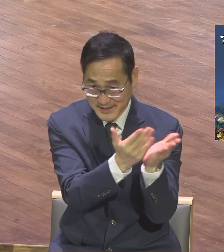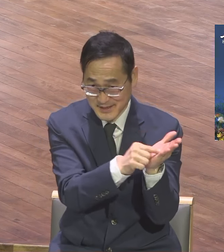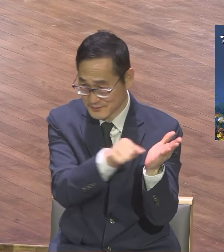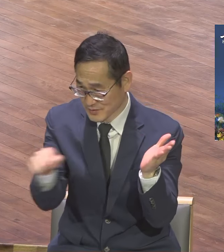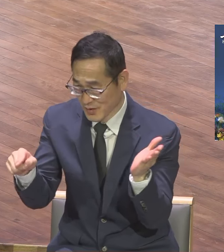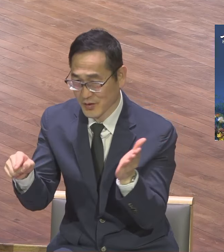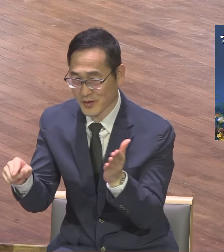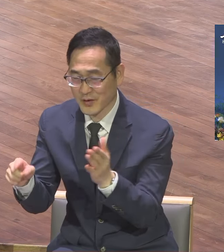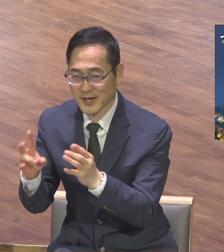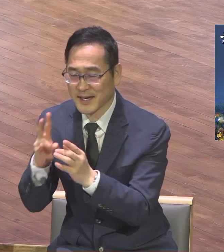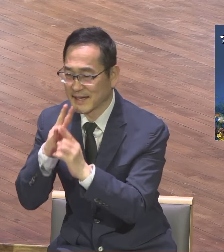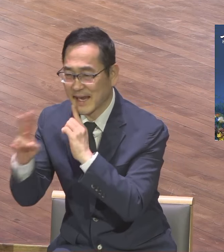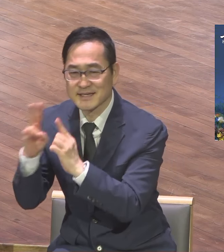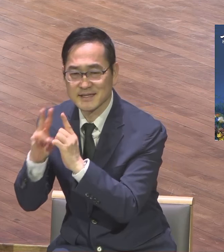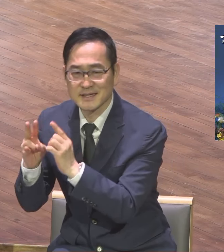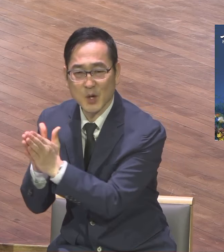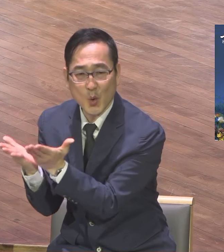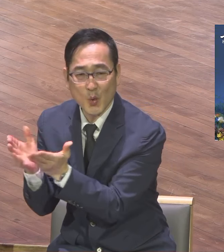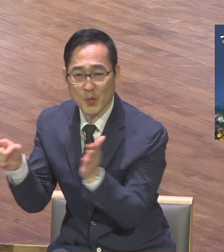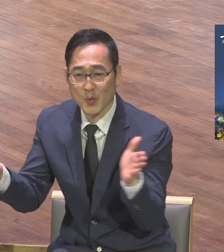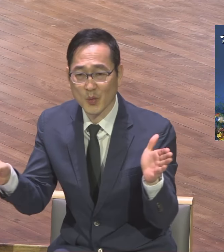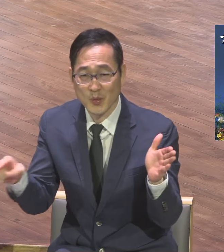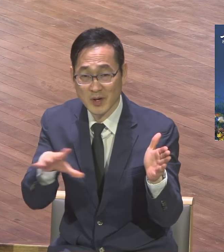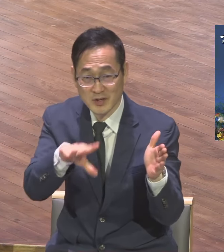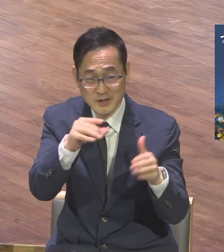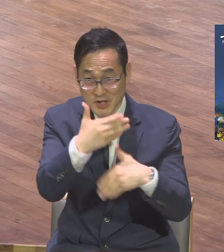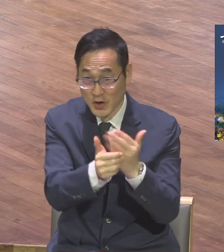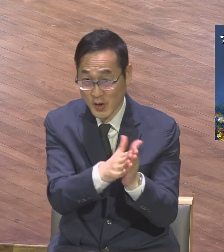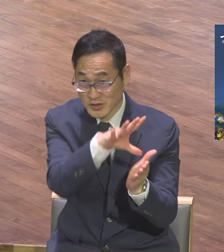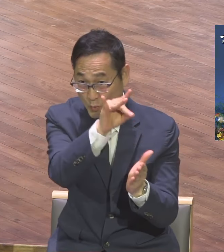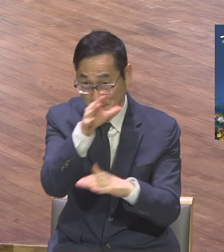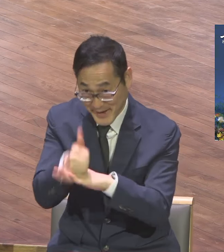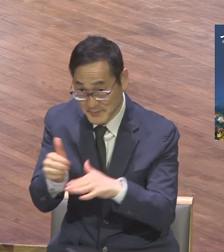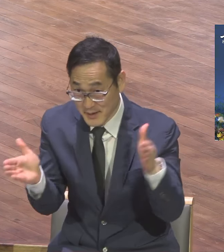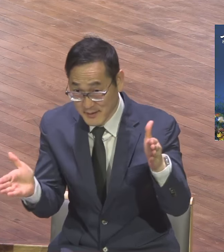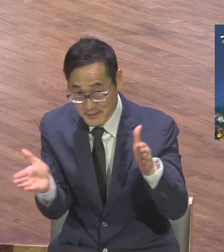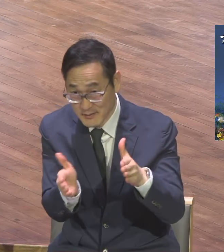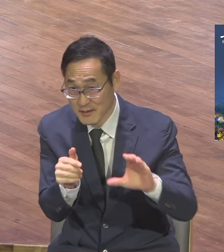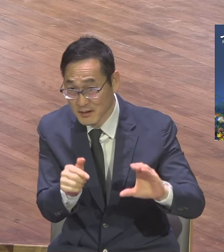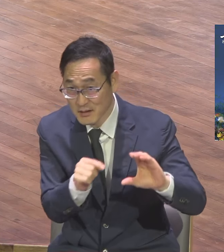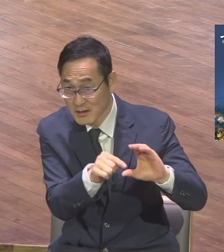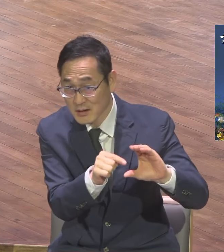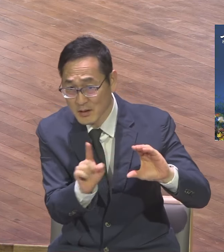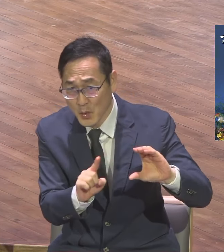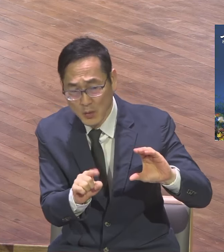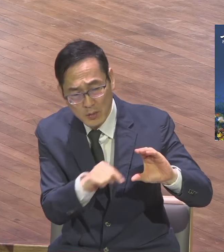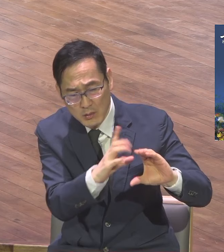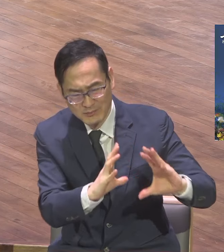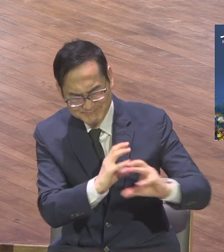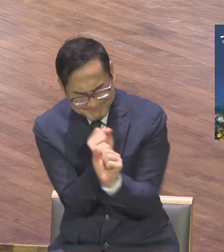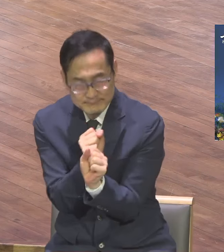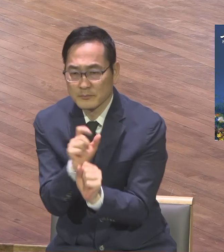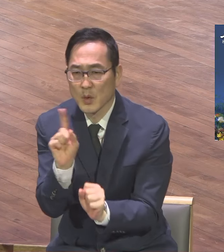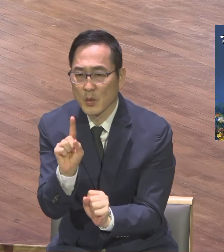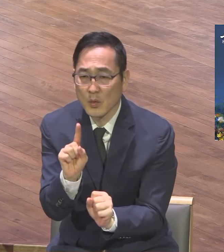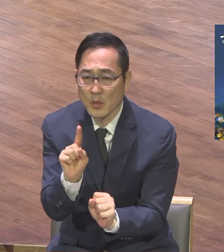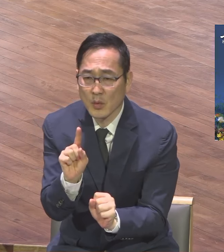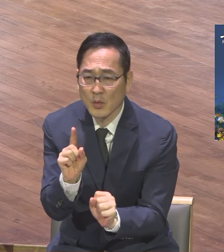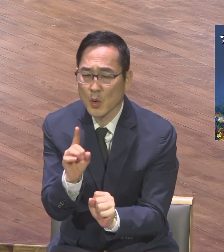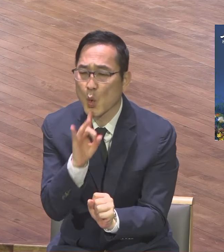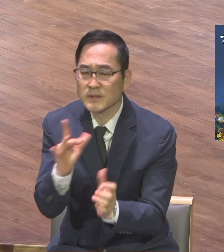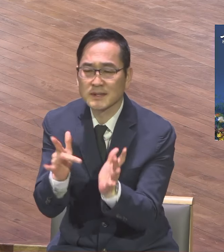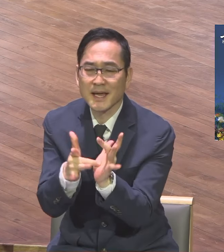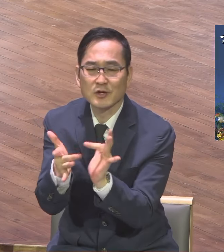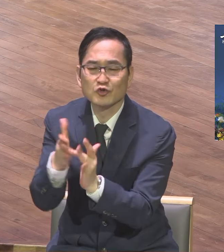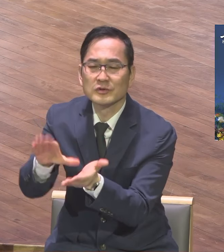여러분 보셨잖아요. 그리스도 중심으로 거기에 누구 이름이 나옵니까? 교단 이름이 나옵니까? 오직